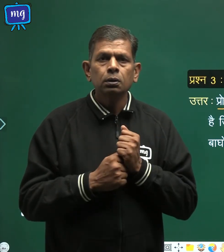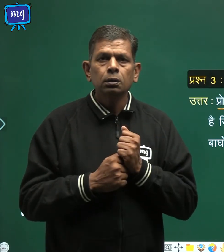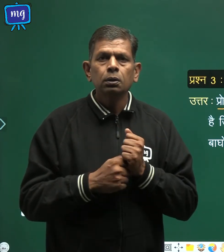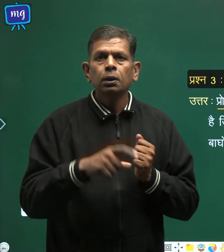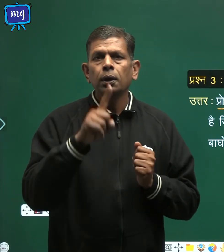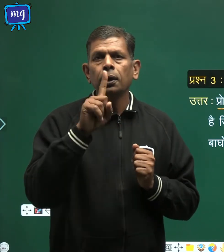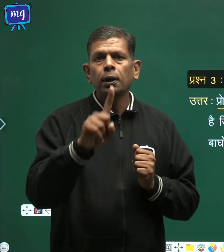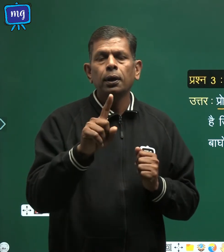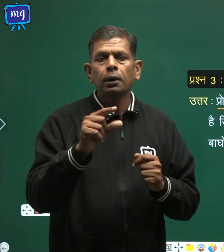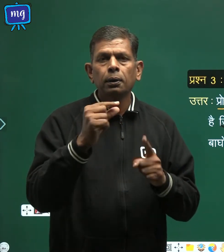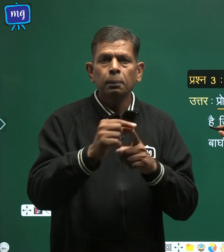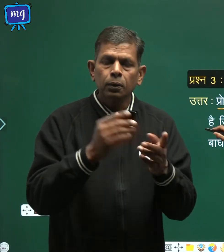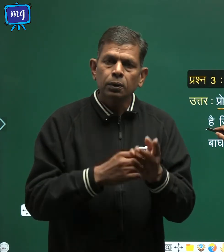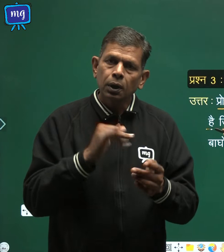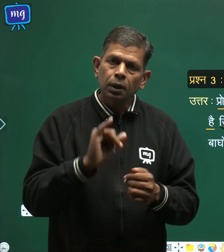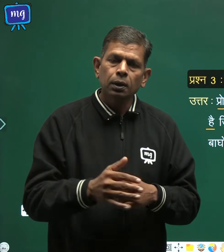एक परियोजना है